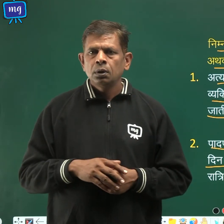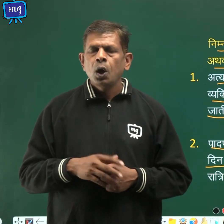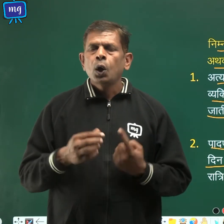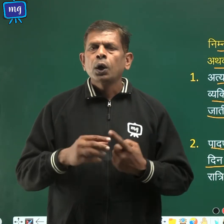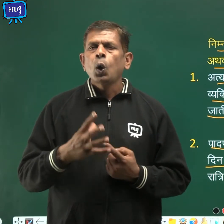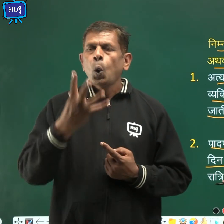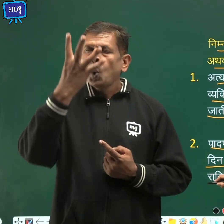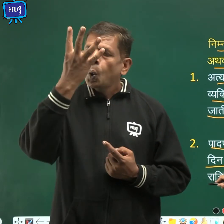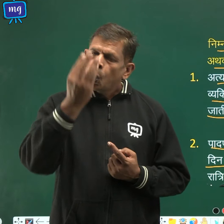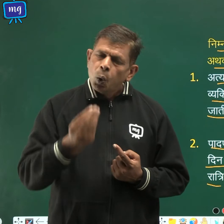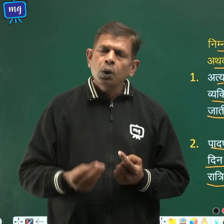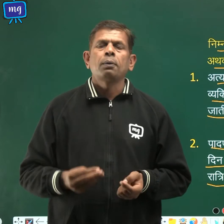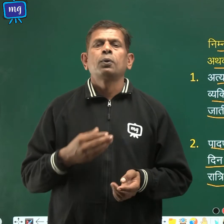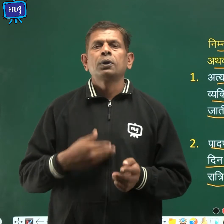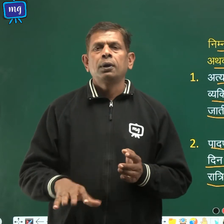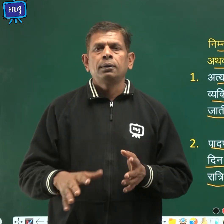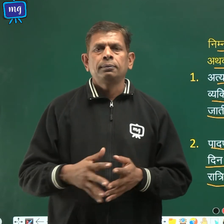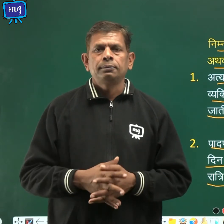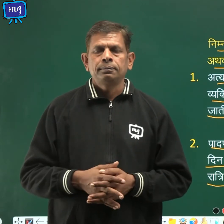केवल रात्रि में होता है।